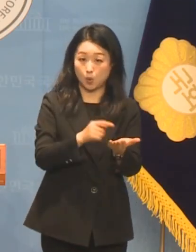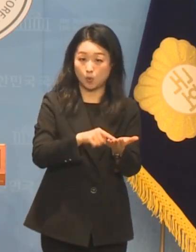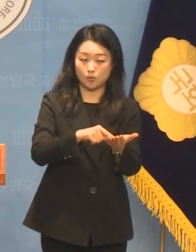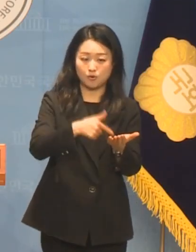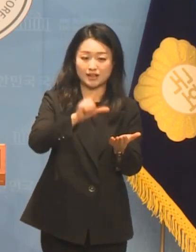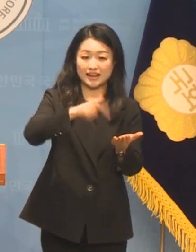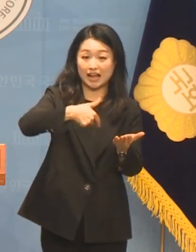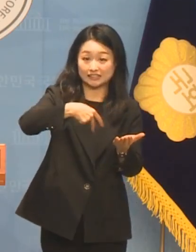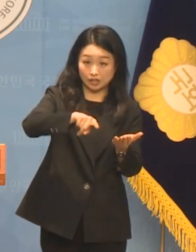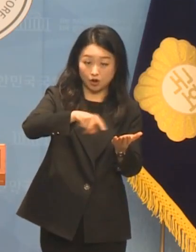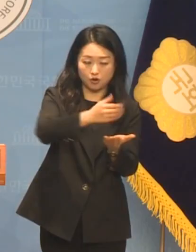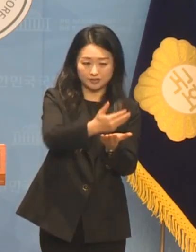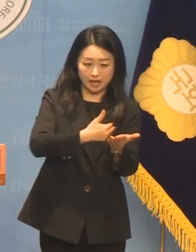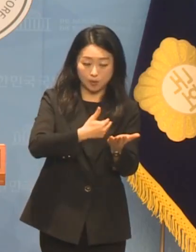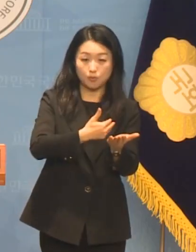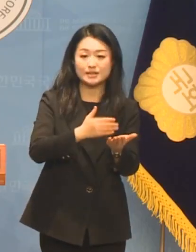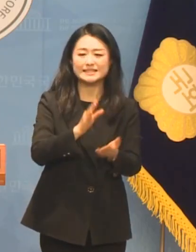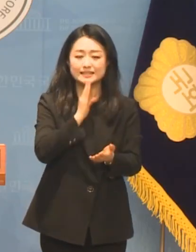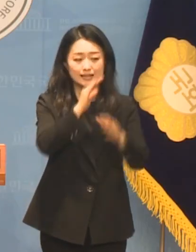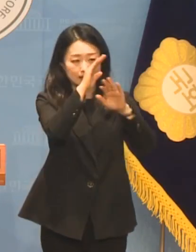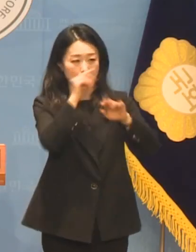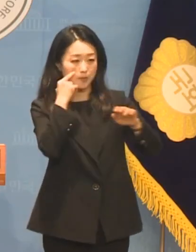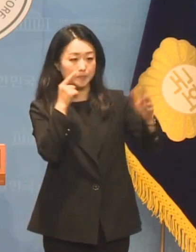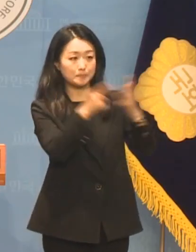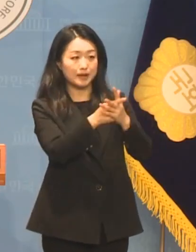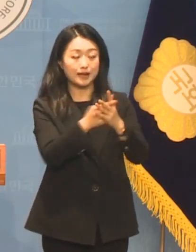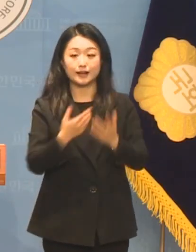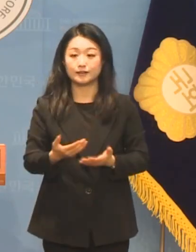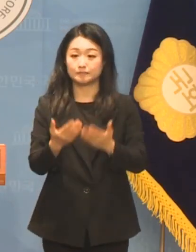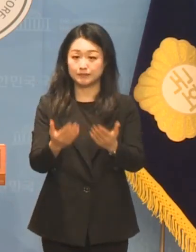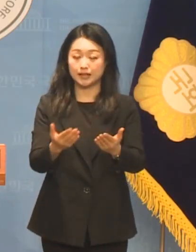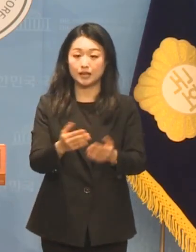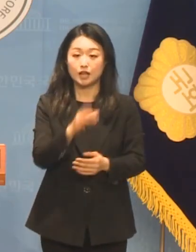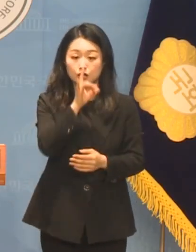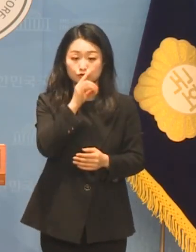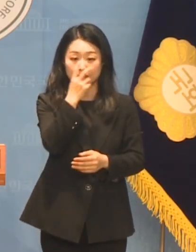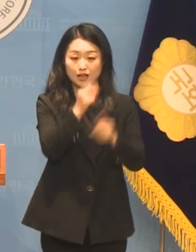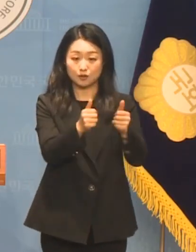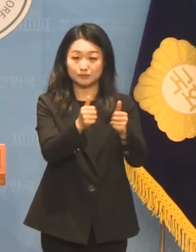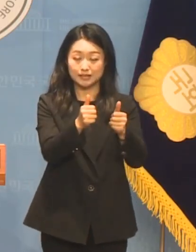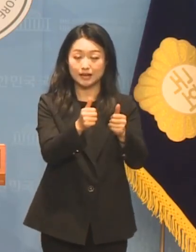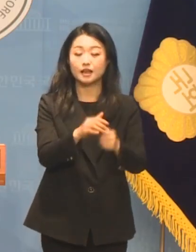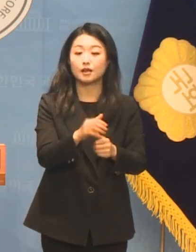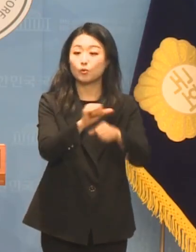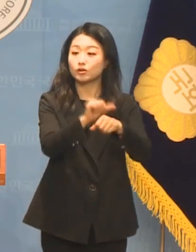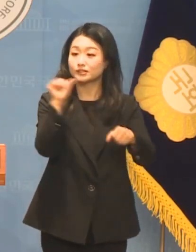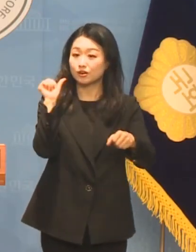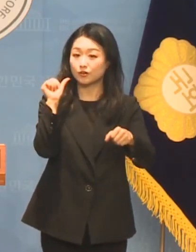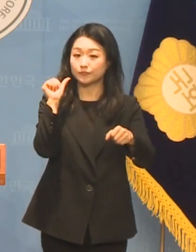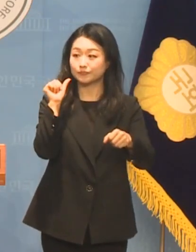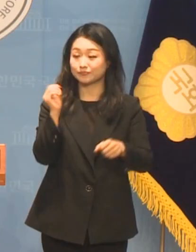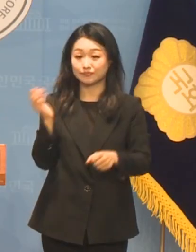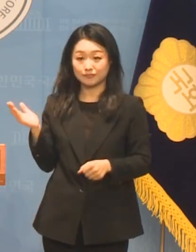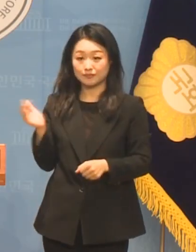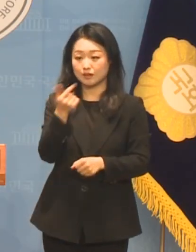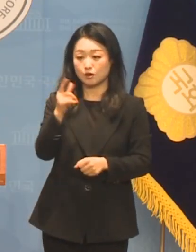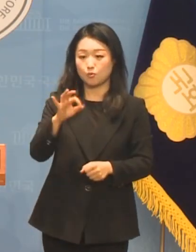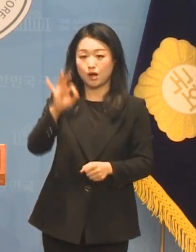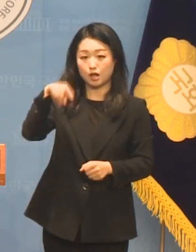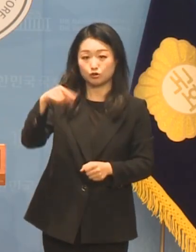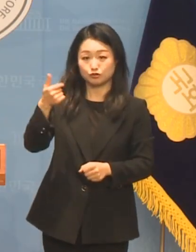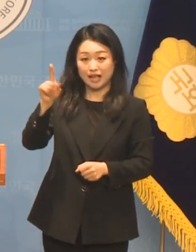진실을 말씀드리고자 이 자리에 섰습니다. 서울중앙지검은 5년 전 황운하, 송철호, 백원우